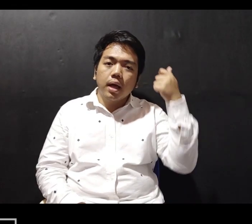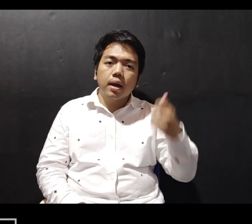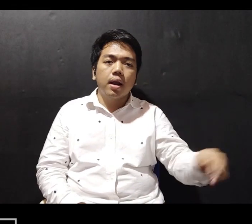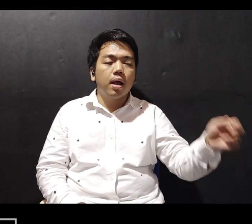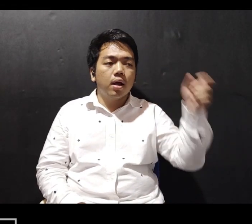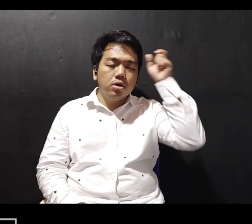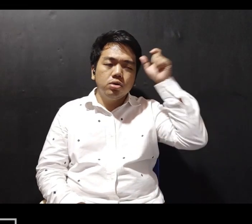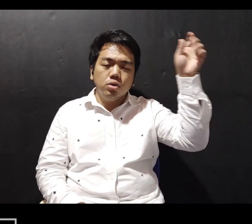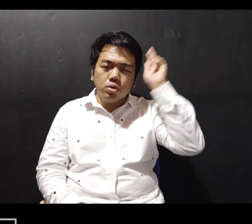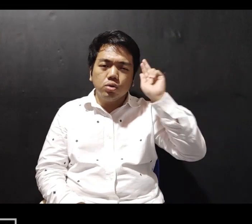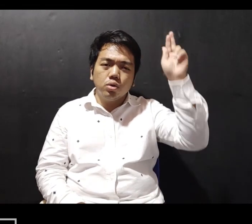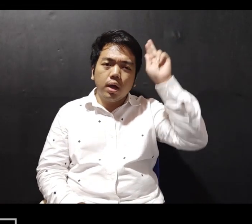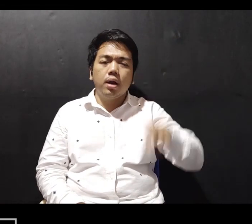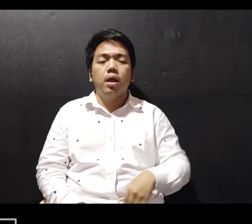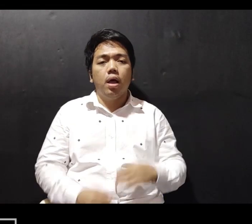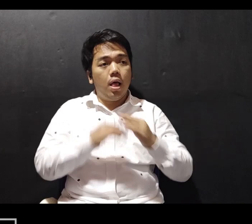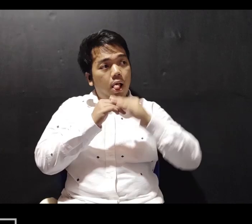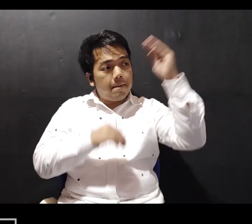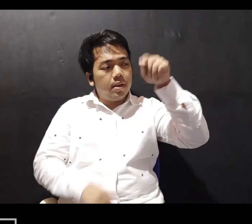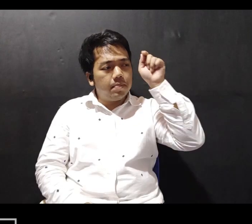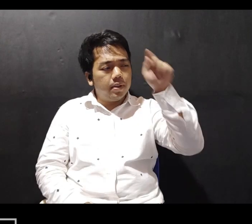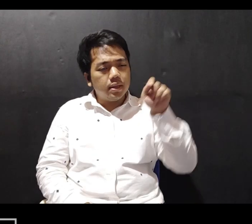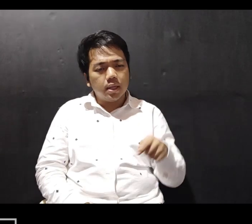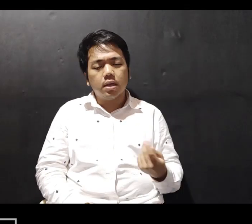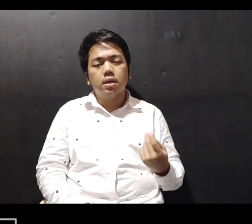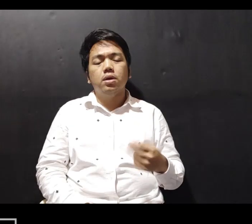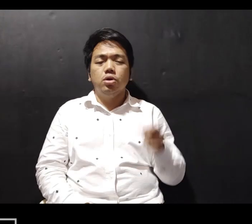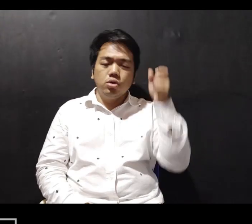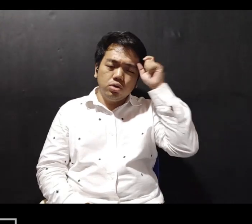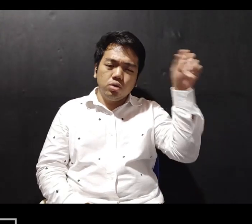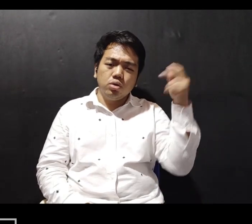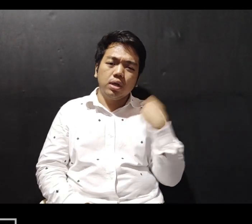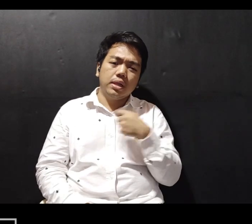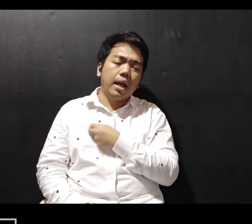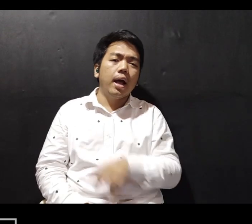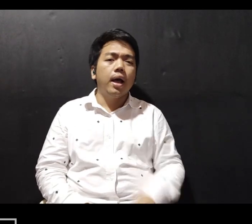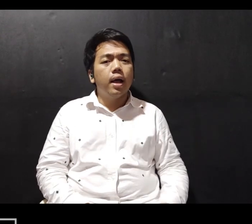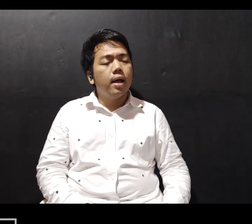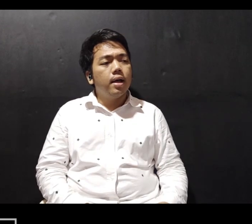Karena bagi Tuhan lebih penting daripada kita selamat melewati masa ini, Dia lebih